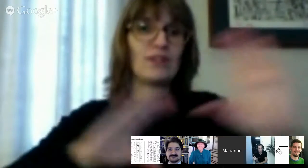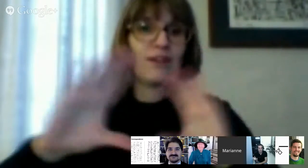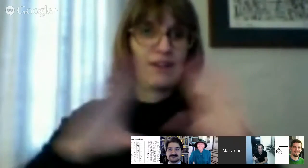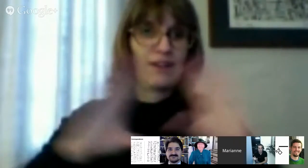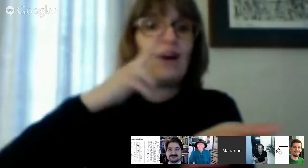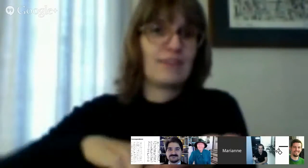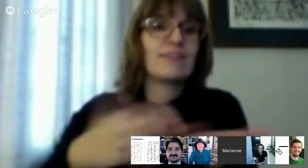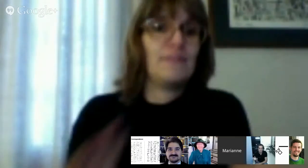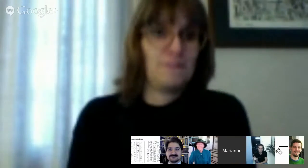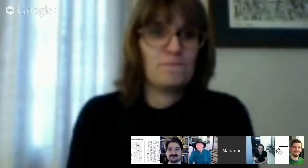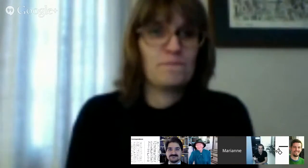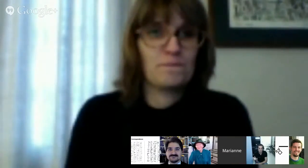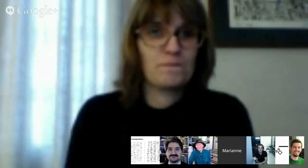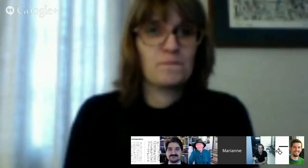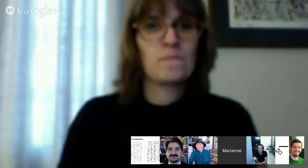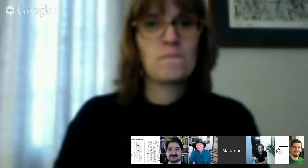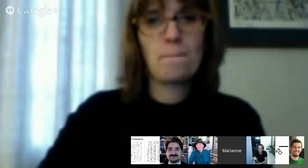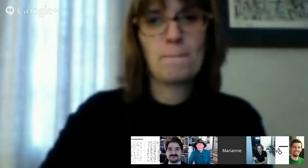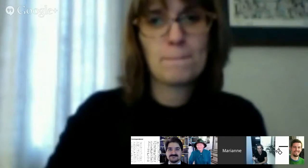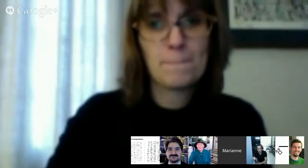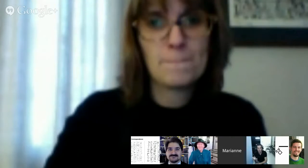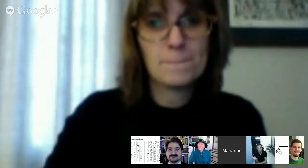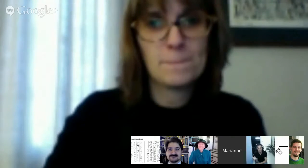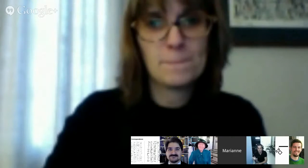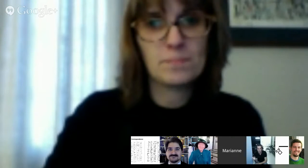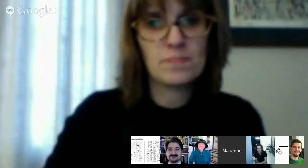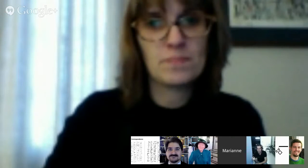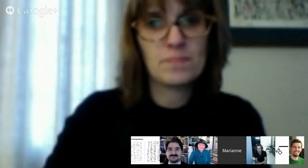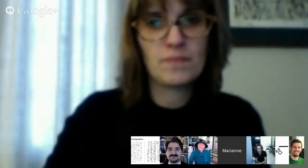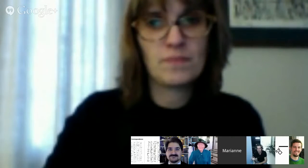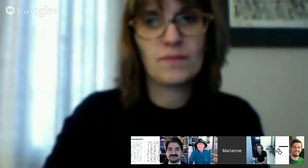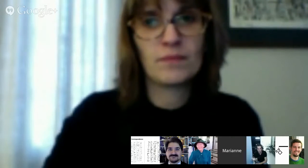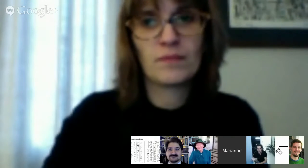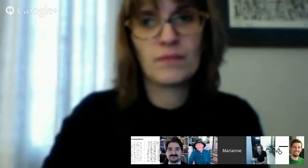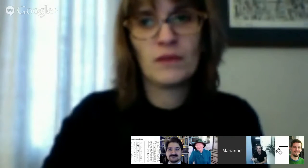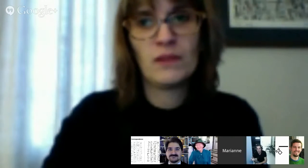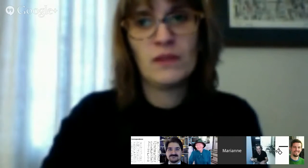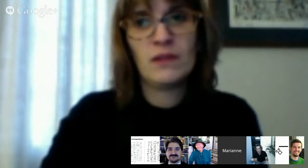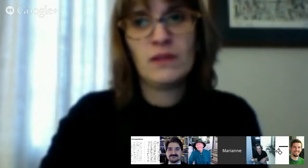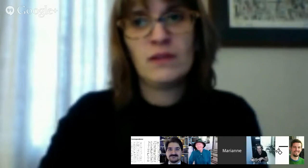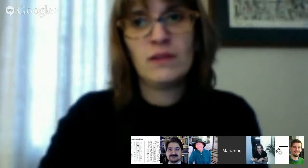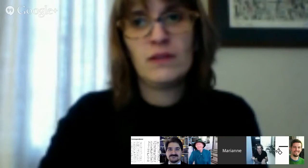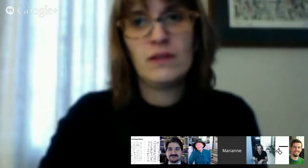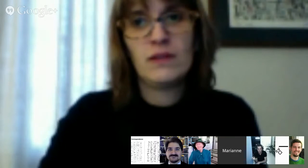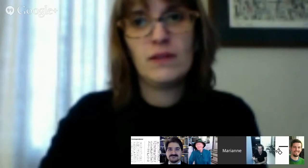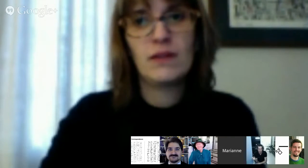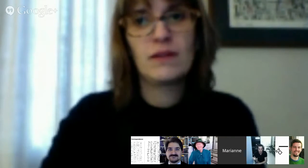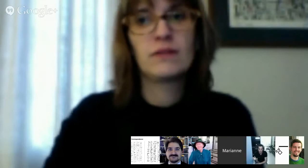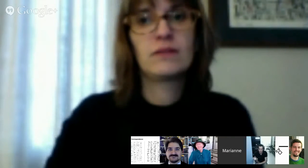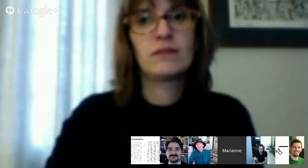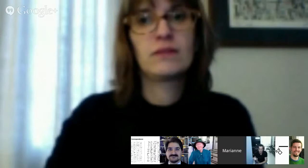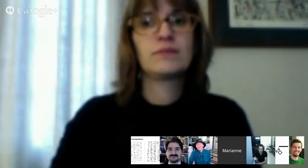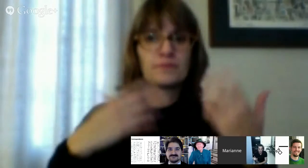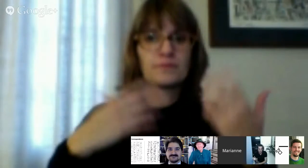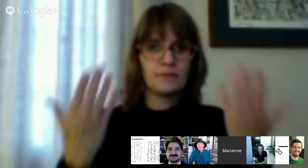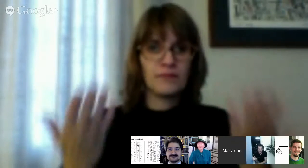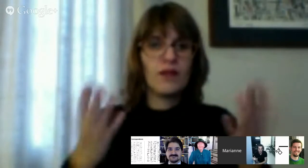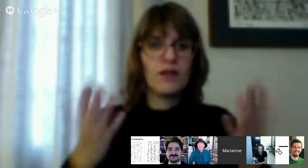Elas, elas efetivaram uma comunicação entre as pessoas em diferentes pontos.